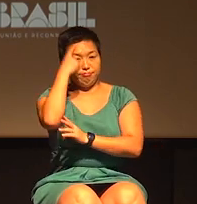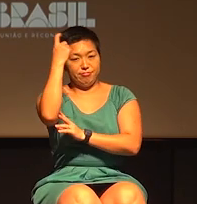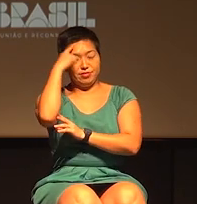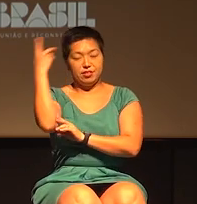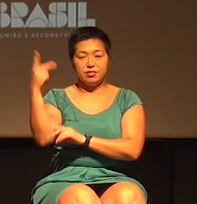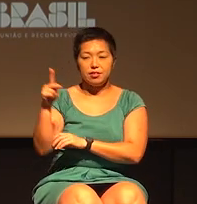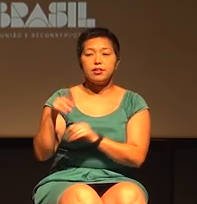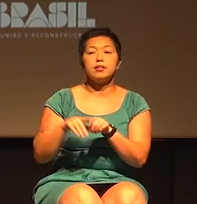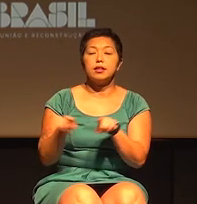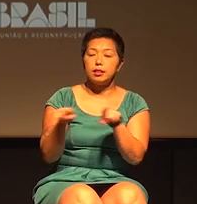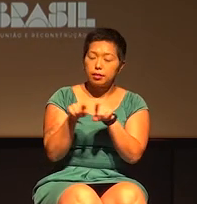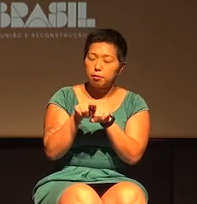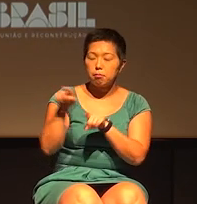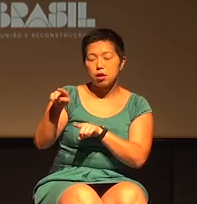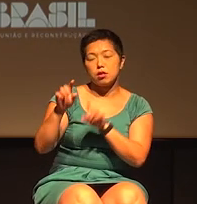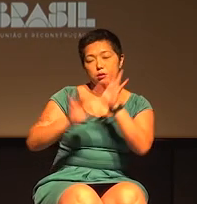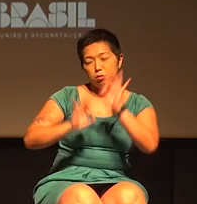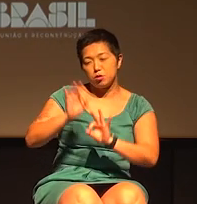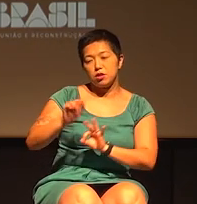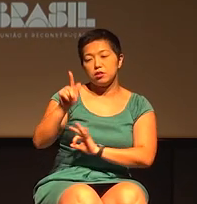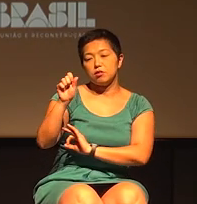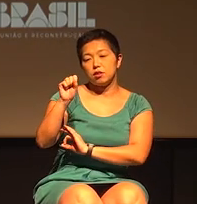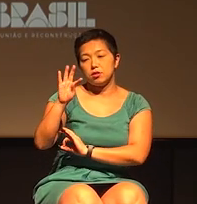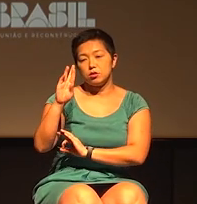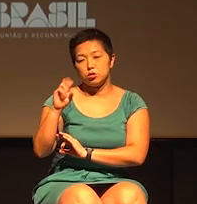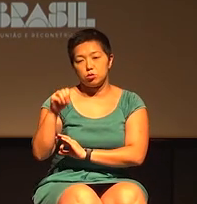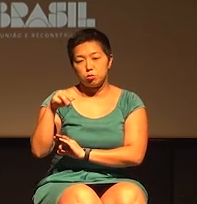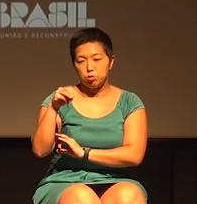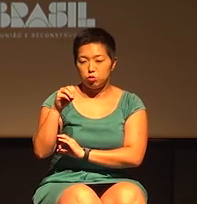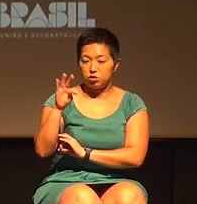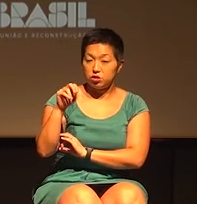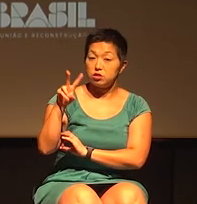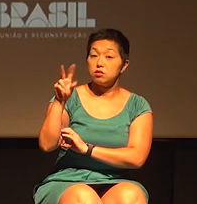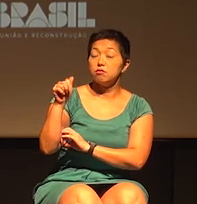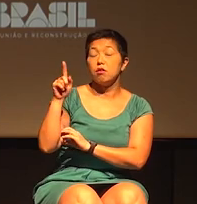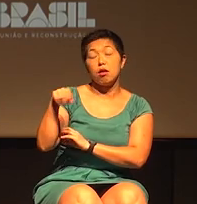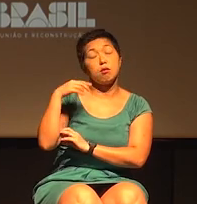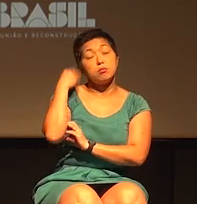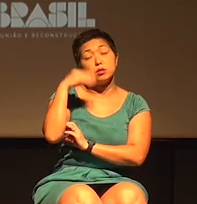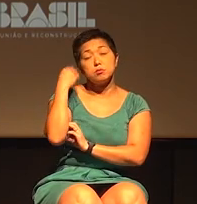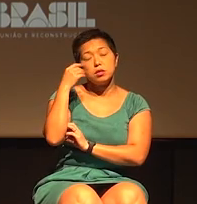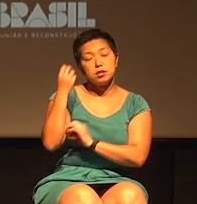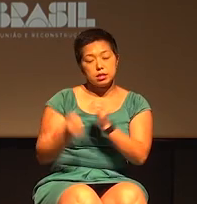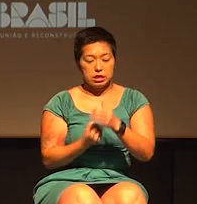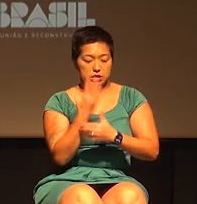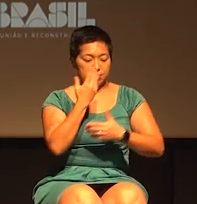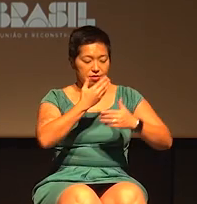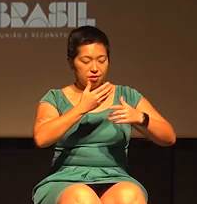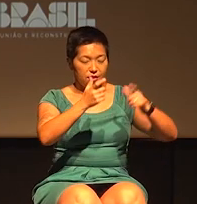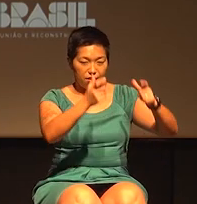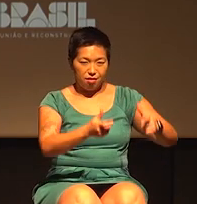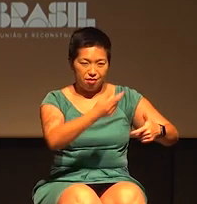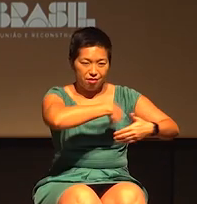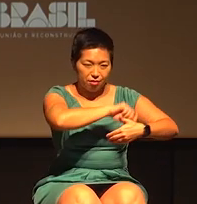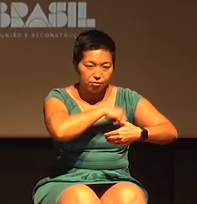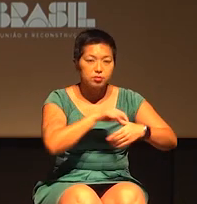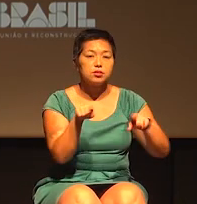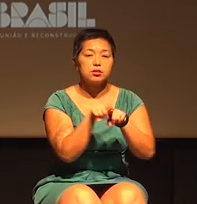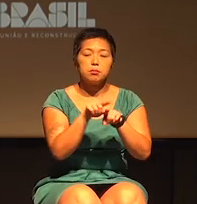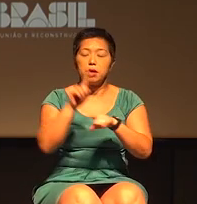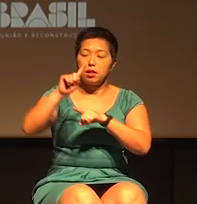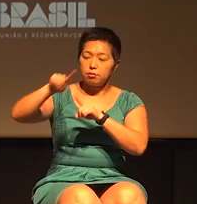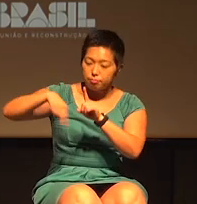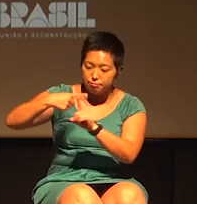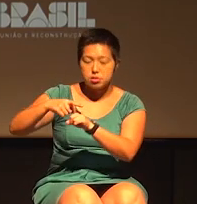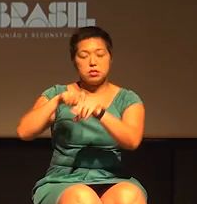realmente a gastromotiva vem unindo né Eu acho que foi uma experiência né Talita de criando asas cozinhas aí vindo a educação